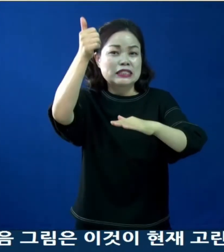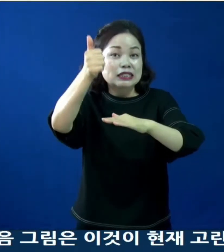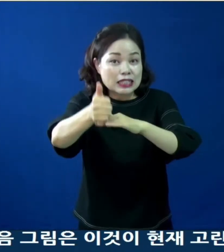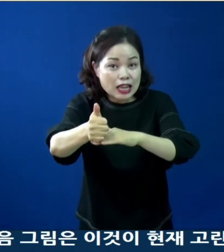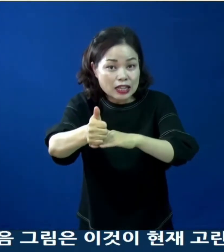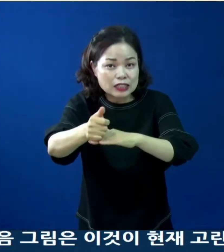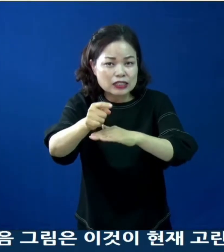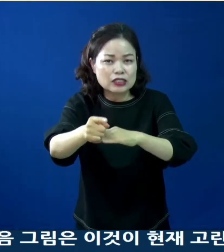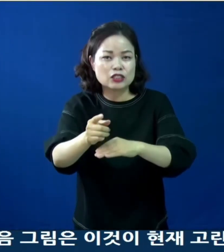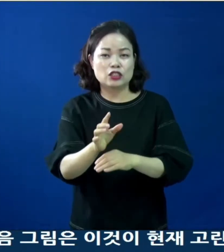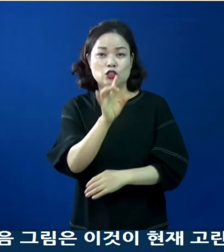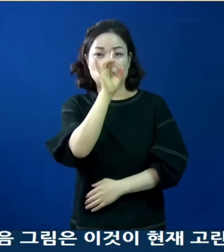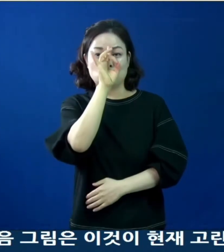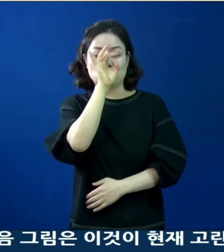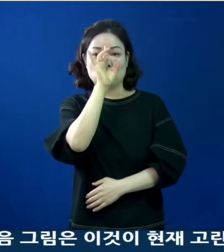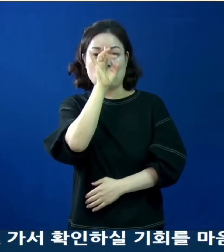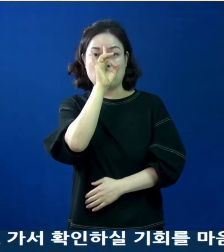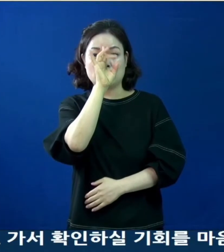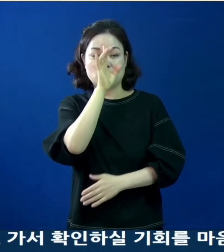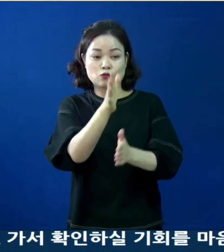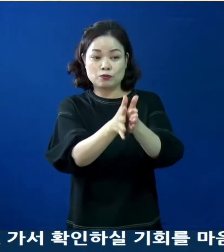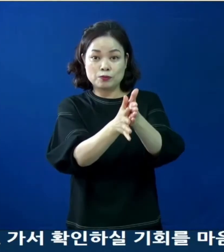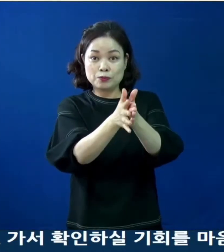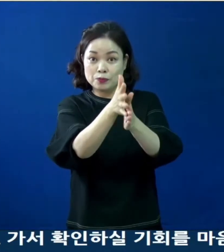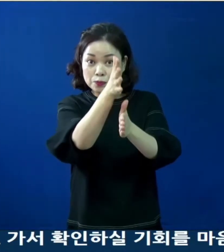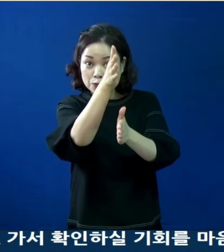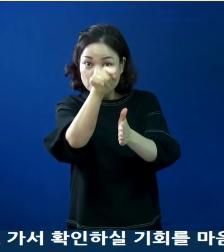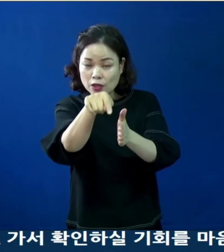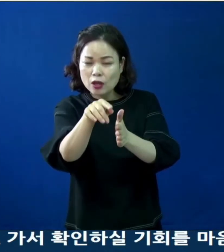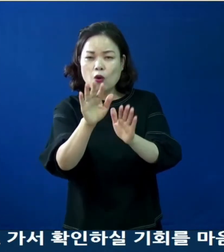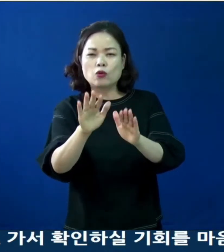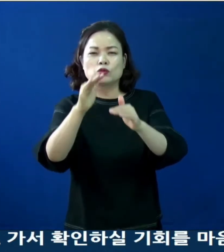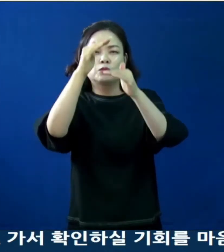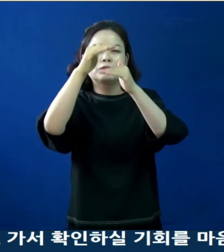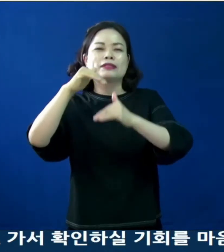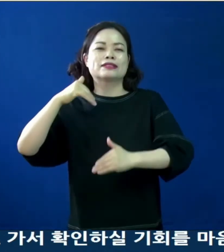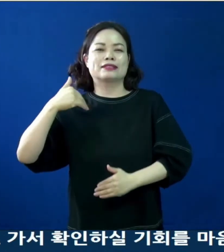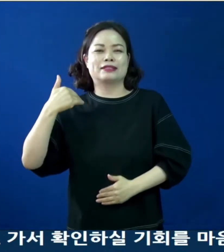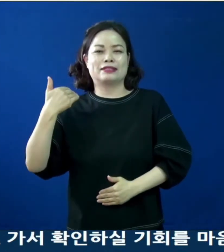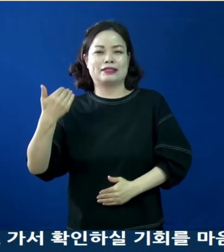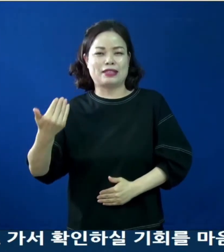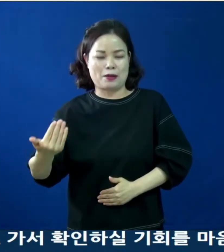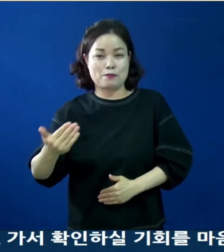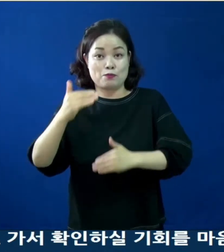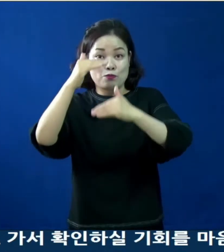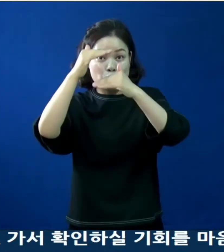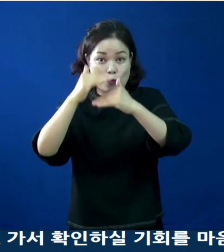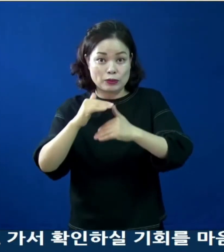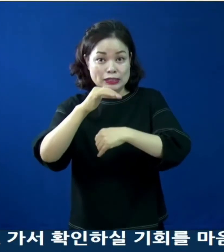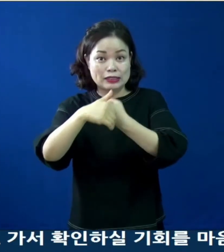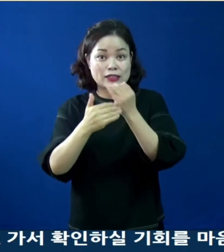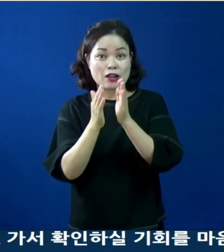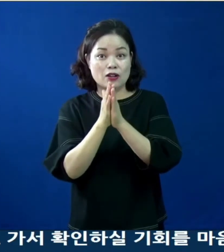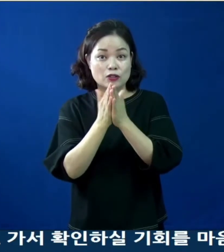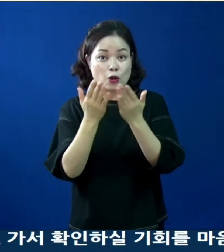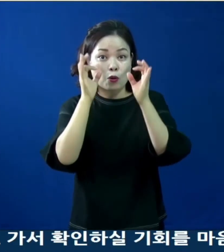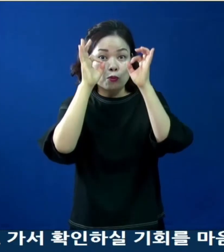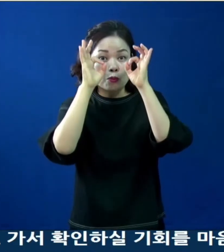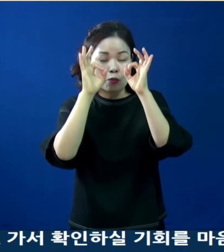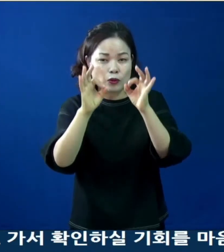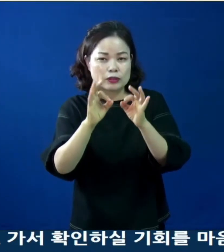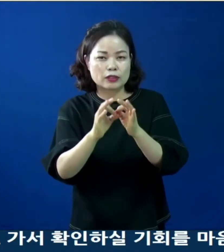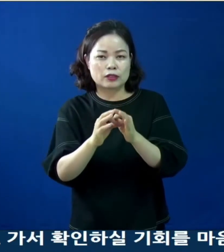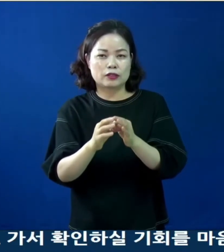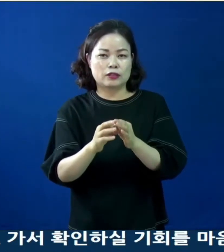도시의 중심부가 있게 되는데, 오늘 본문이 아닌 다음번 본문이지만 여러분 성경 피신 분들은